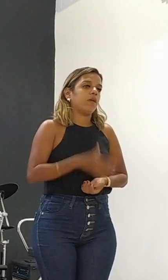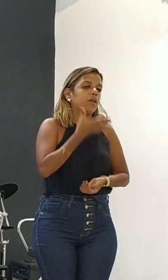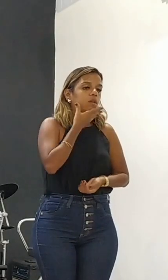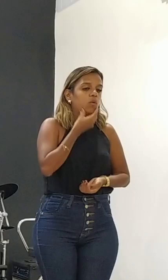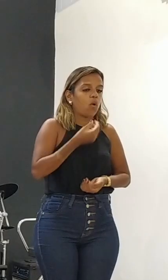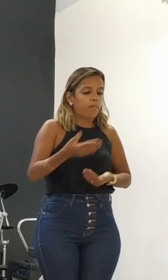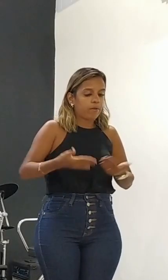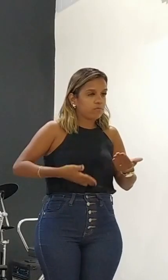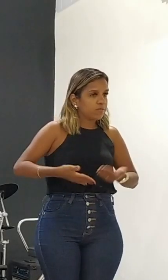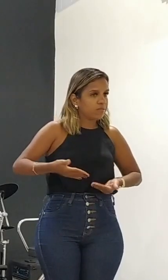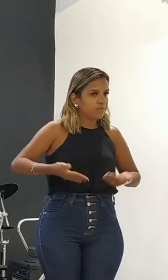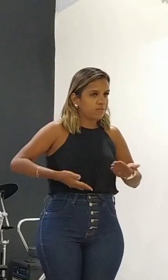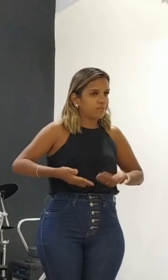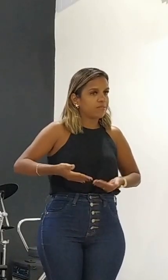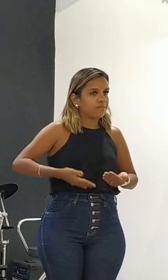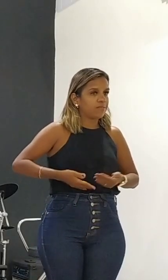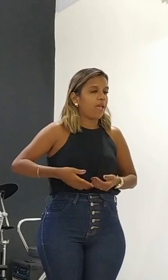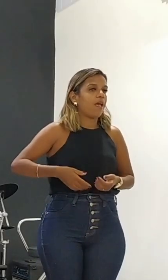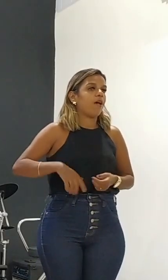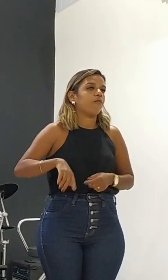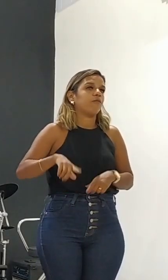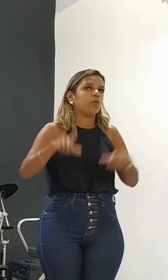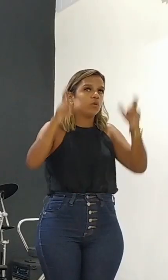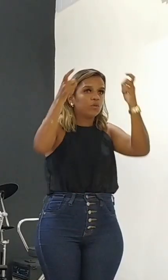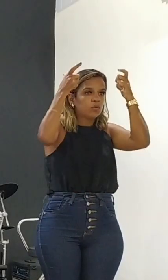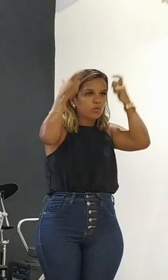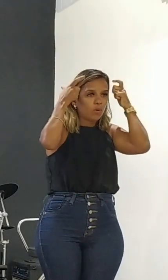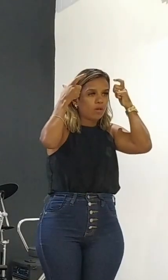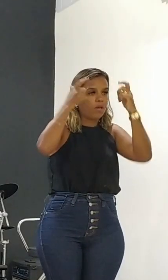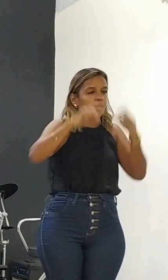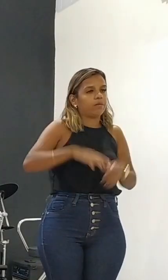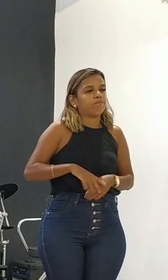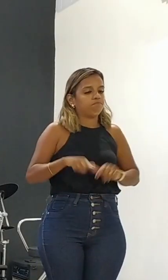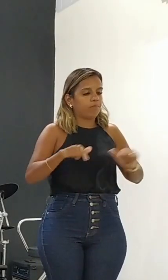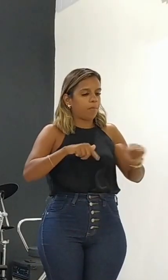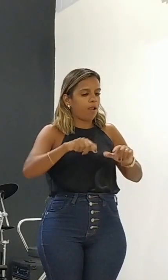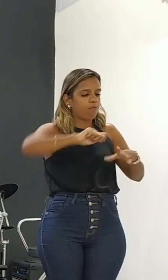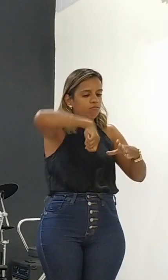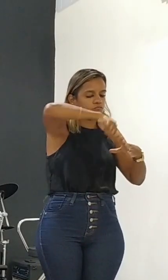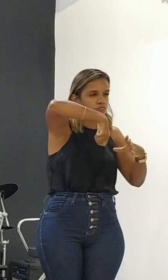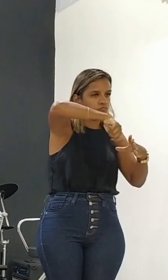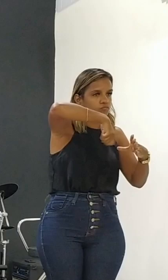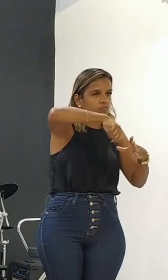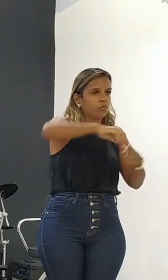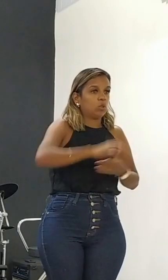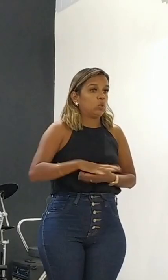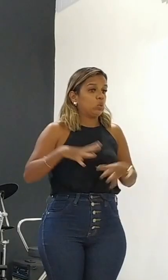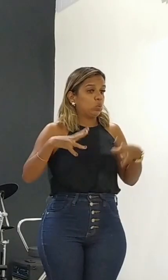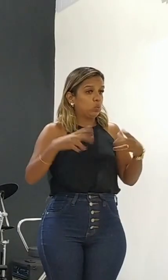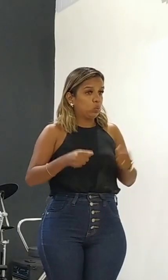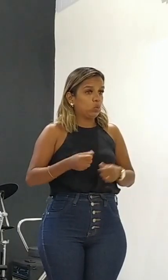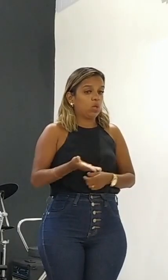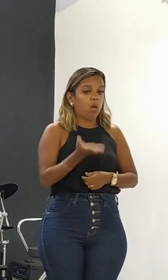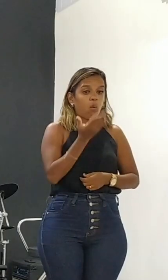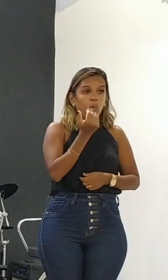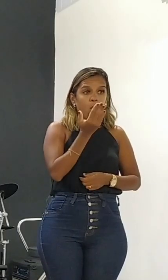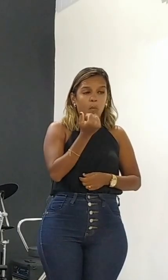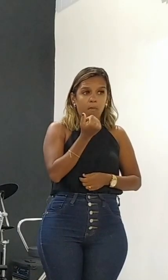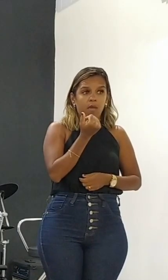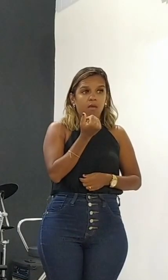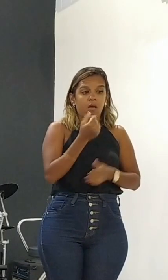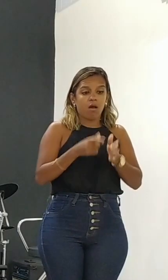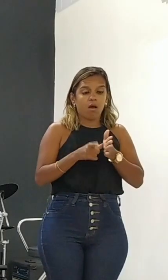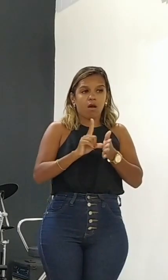rei. A irmã contou aqui a história no sábado, né? Copeiro do rei, estava no palácio, tudo que o rei ia comer, ele comia primeiro, para não passar